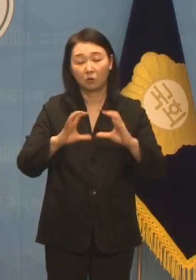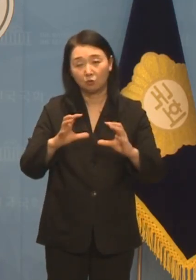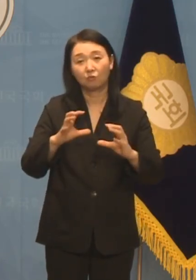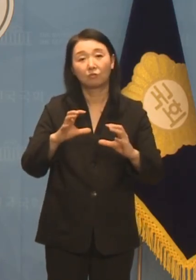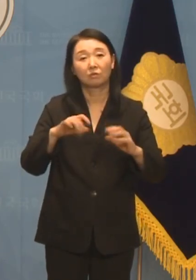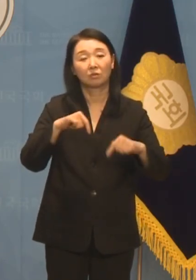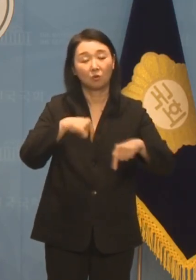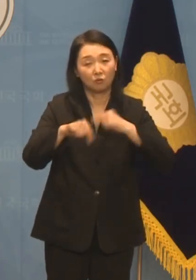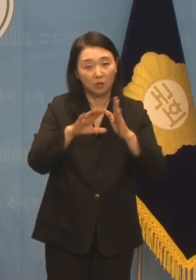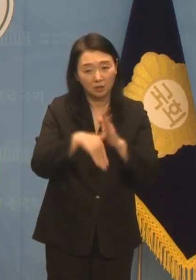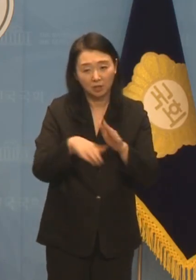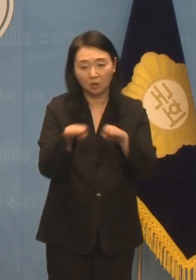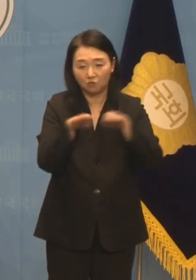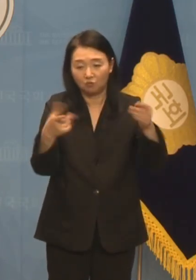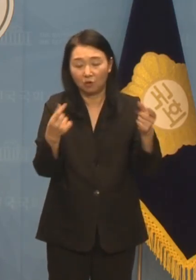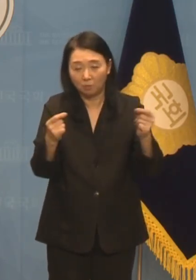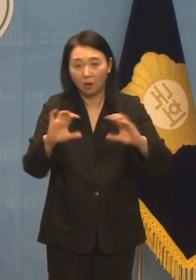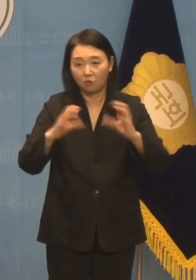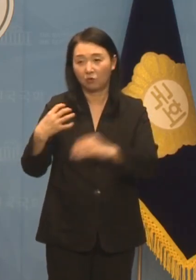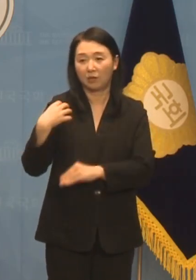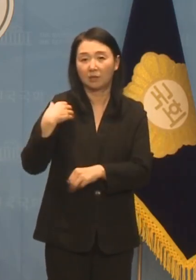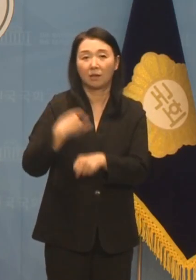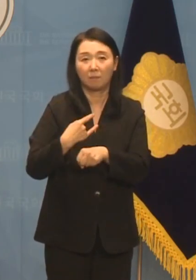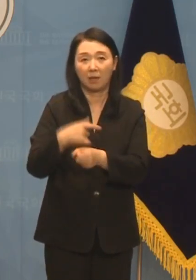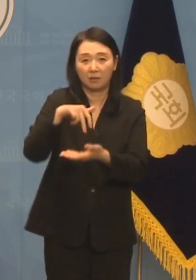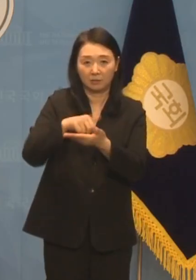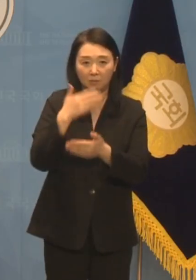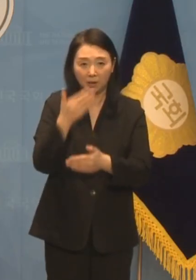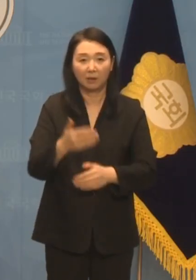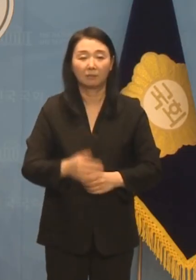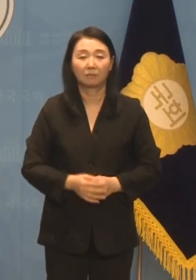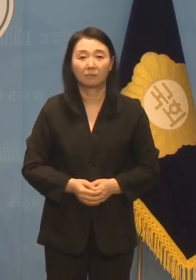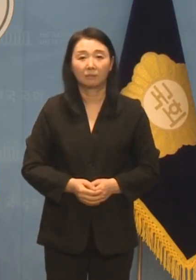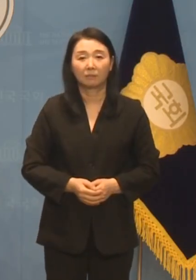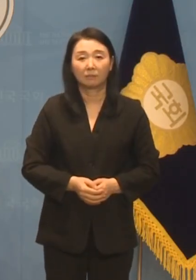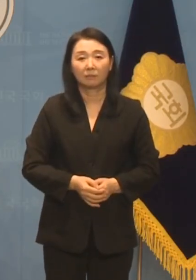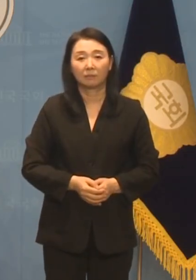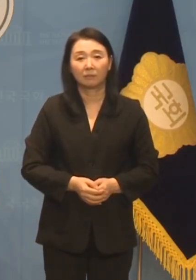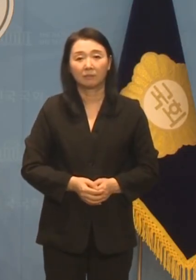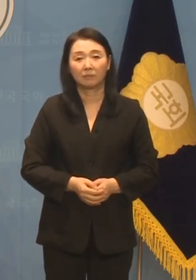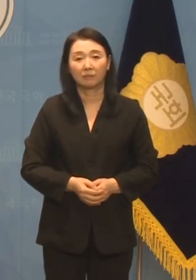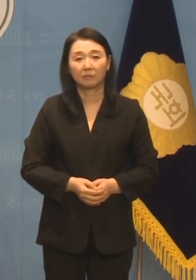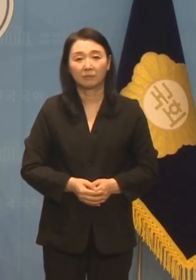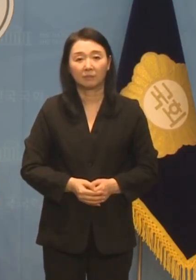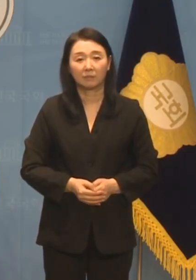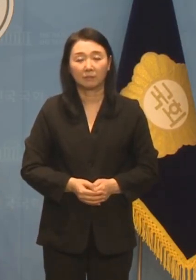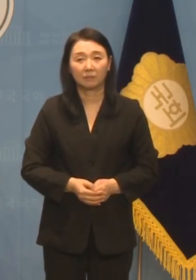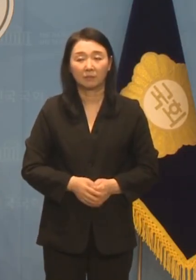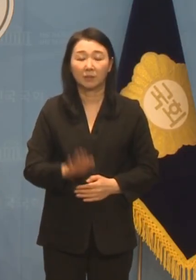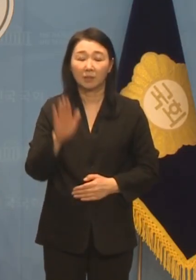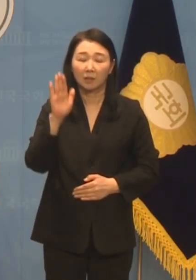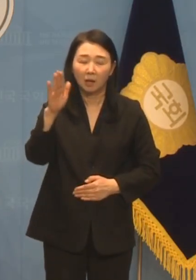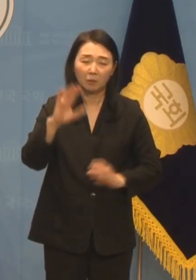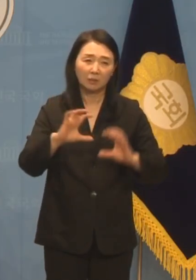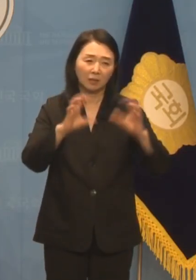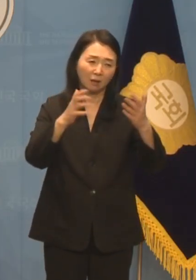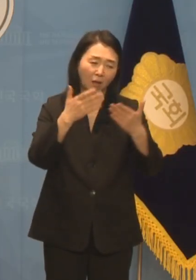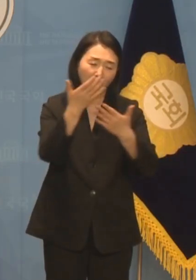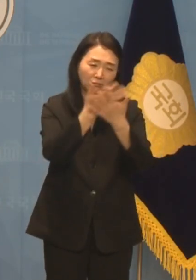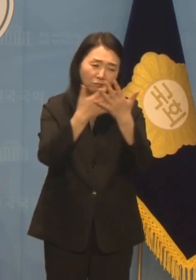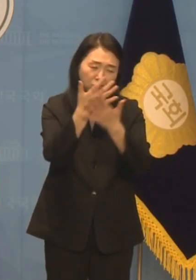균형에, 그리고 국가의 책임에 서 있으리라 생각합니다. 다가오는 세계의 불확실성